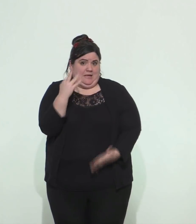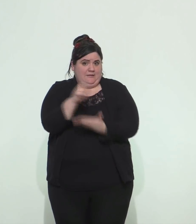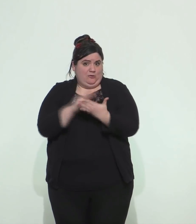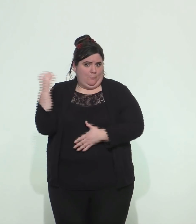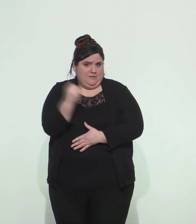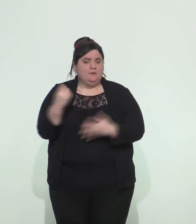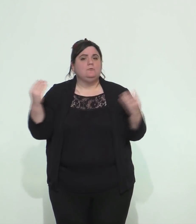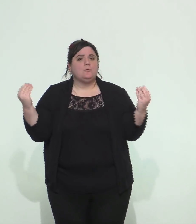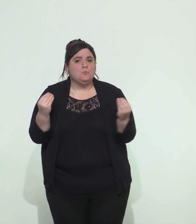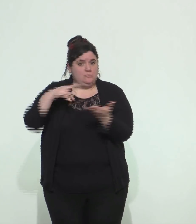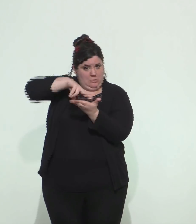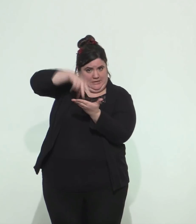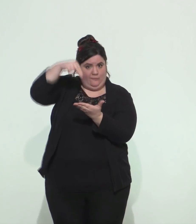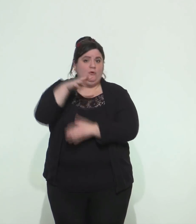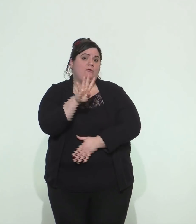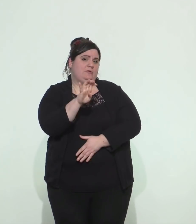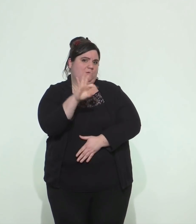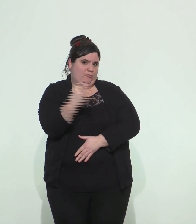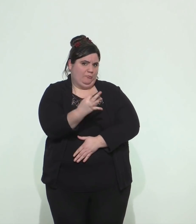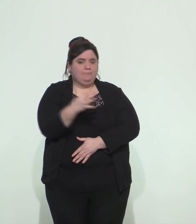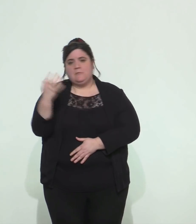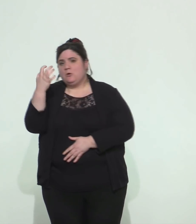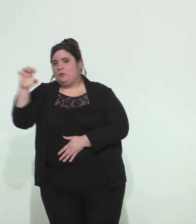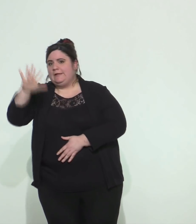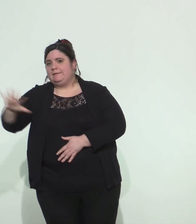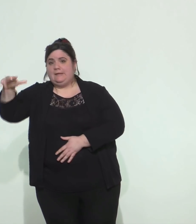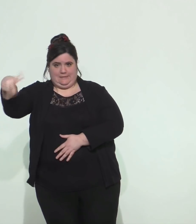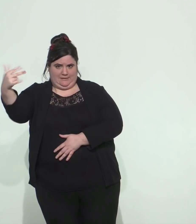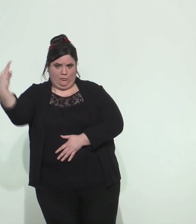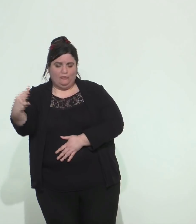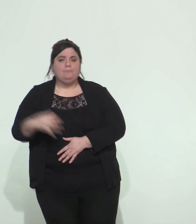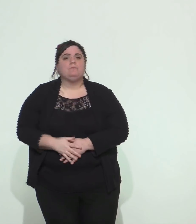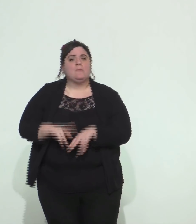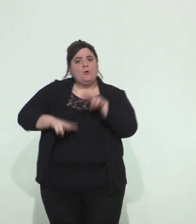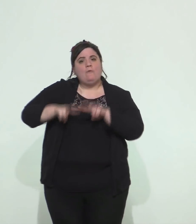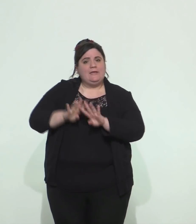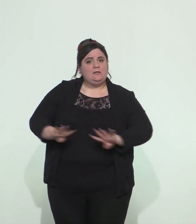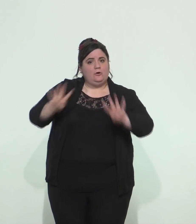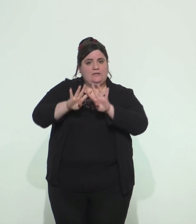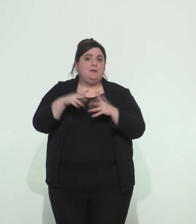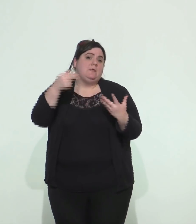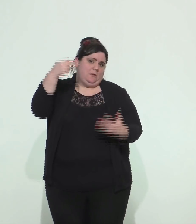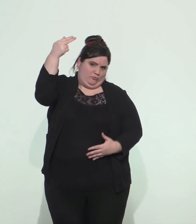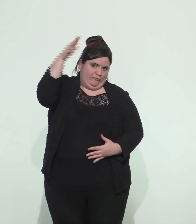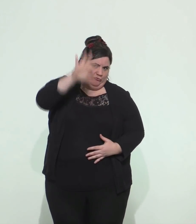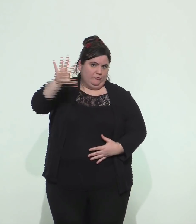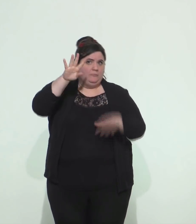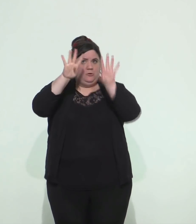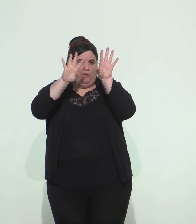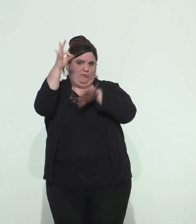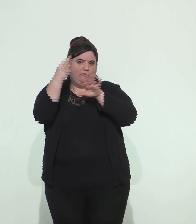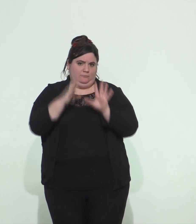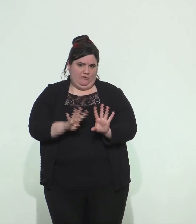de l'Île-de-France, 40%, le Grand Est avec 13%, Auvergne-Rhône-Alpes et Hauts-de-France, respectivement chacun